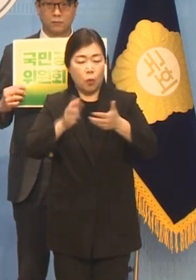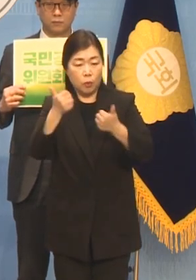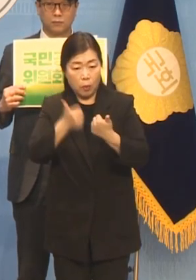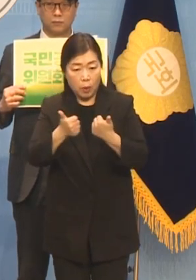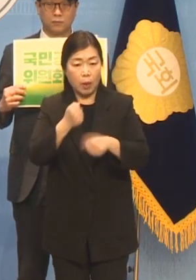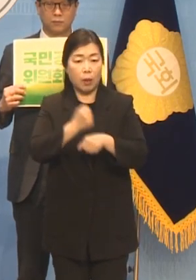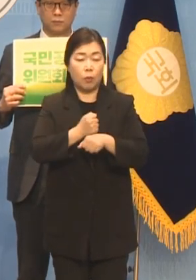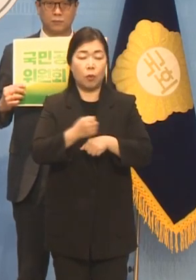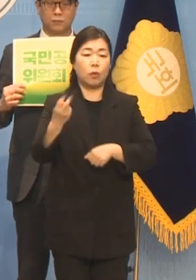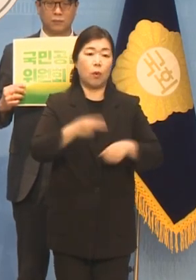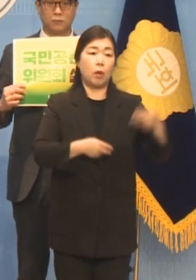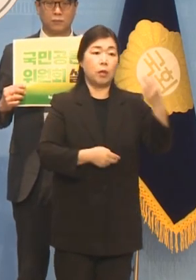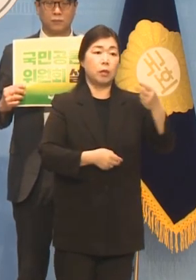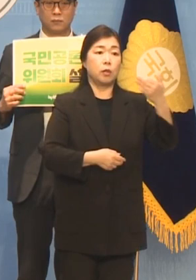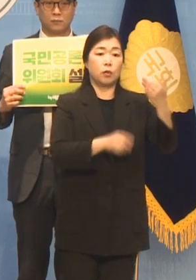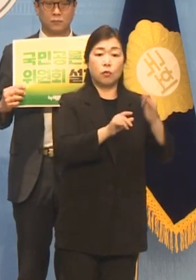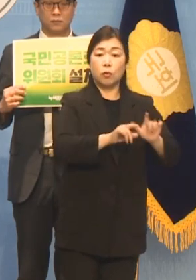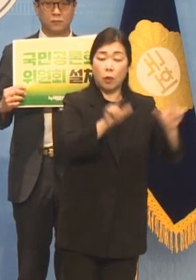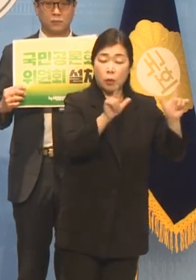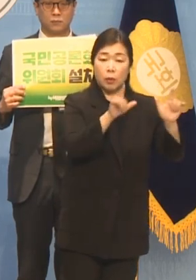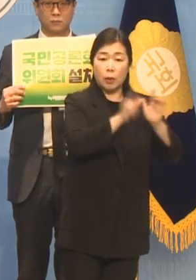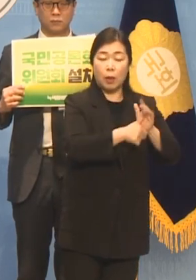2019년에